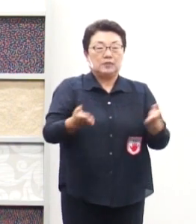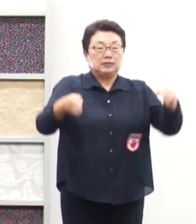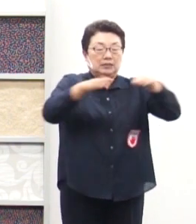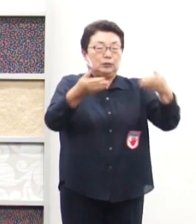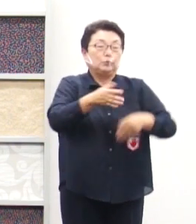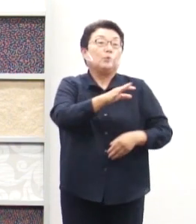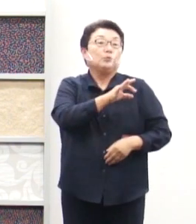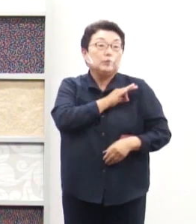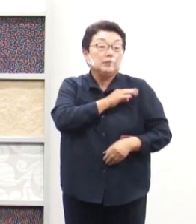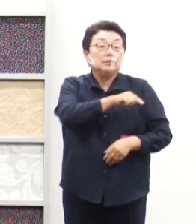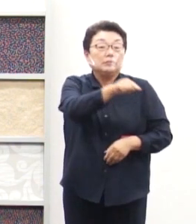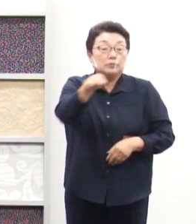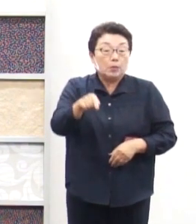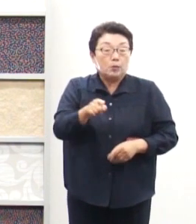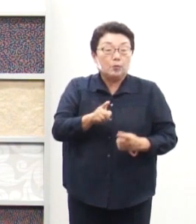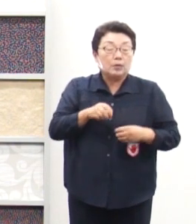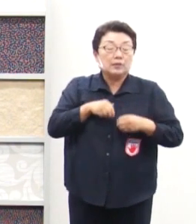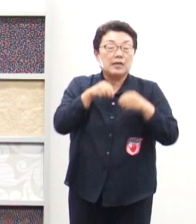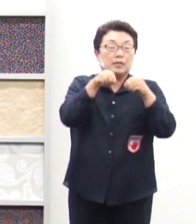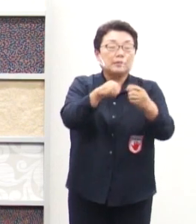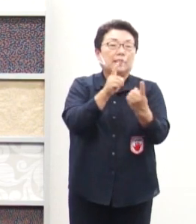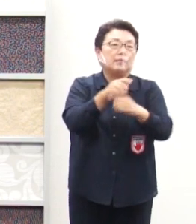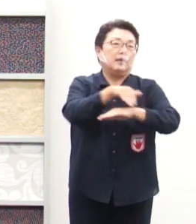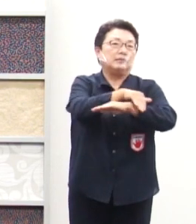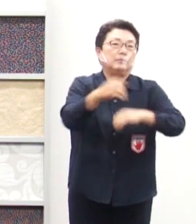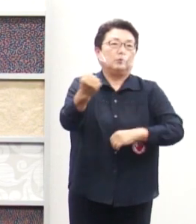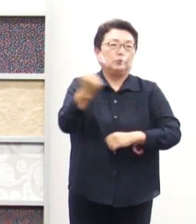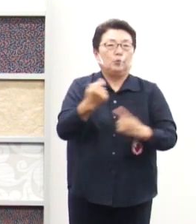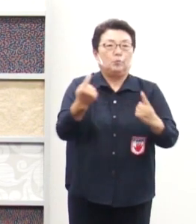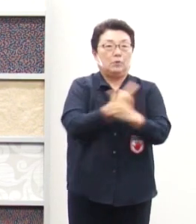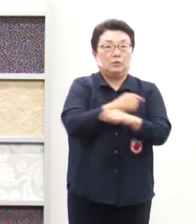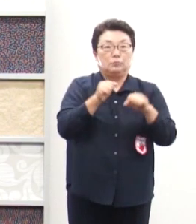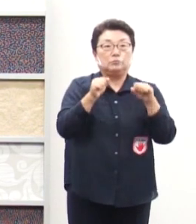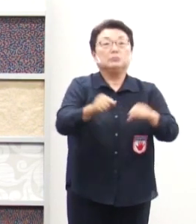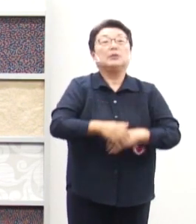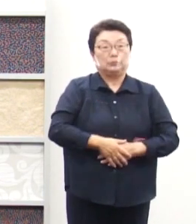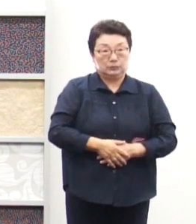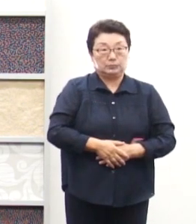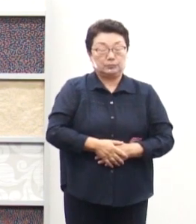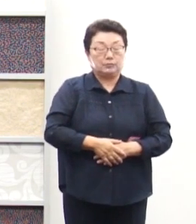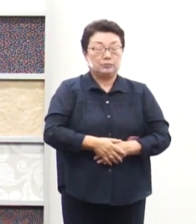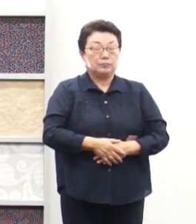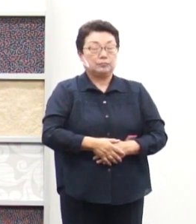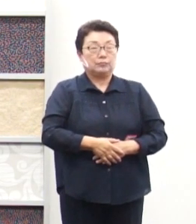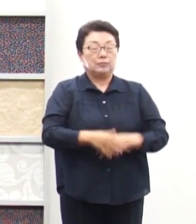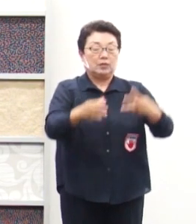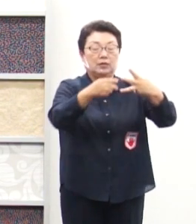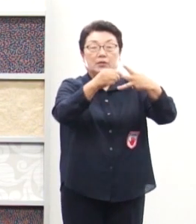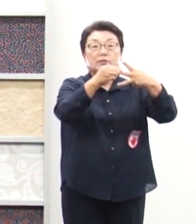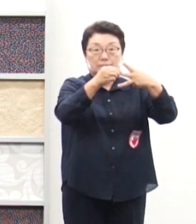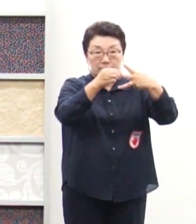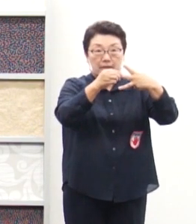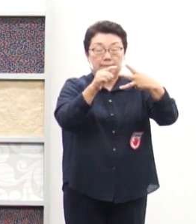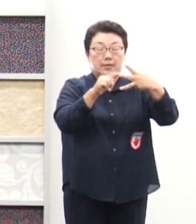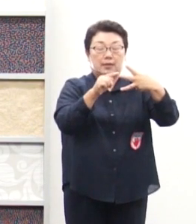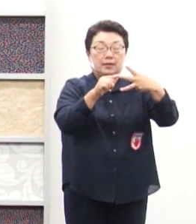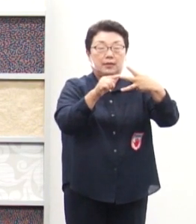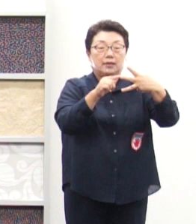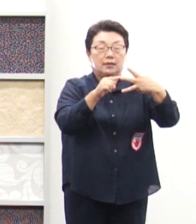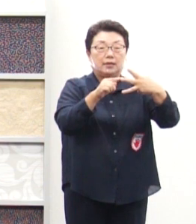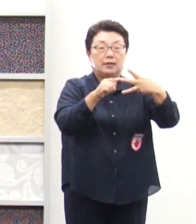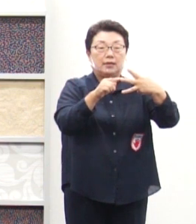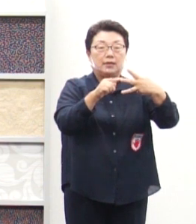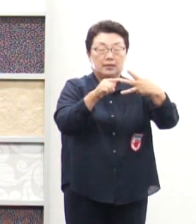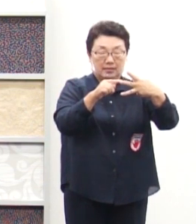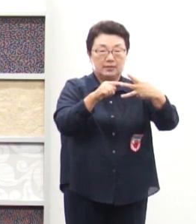員等の感染対策を強化してまいります。次に、これはですね、障害施設